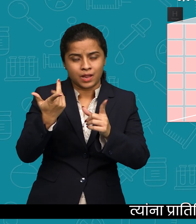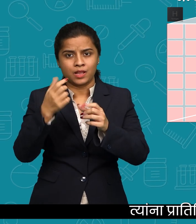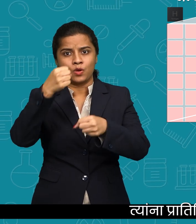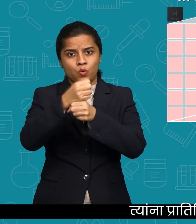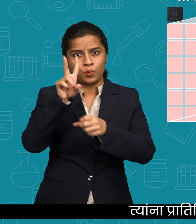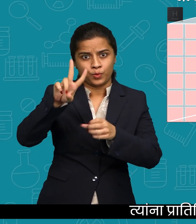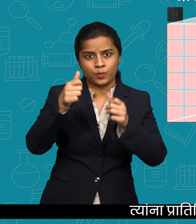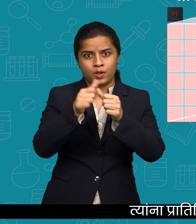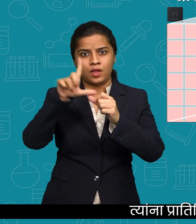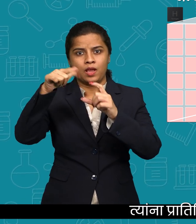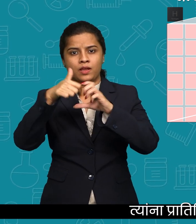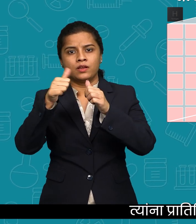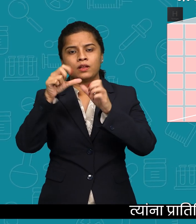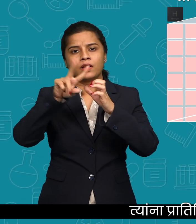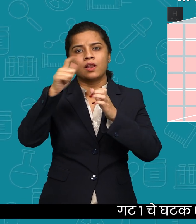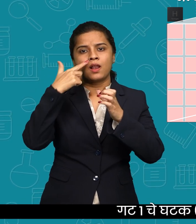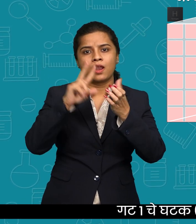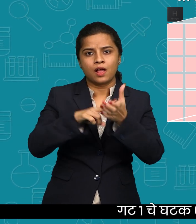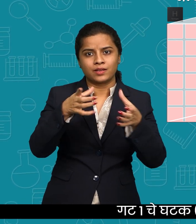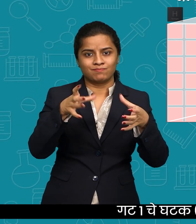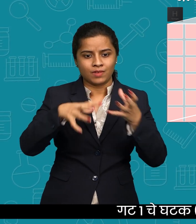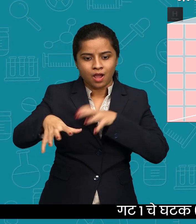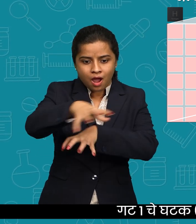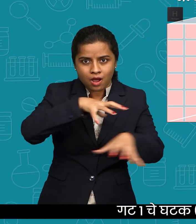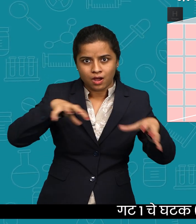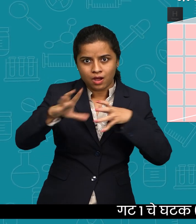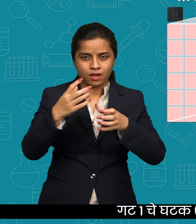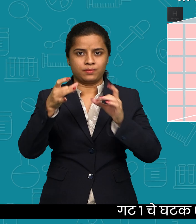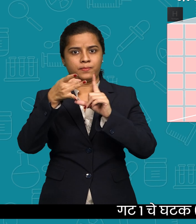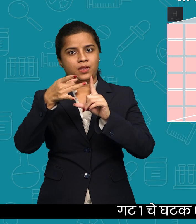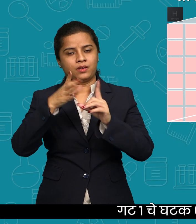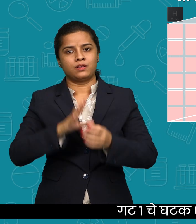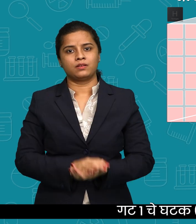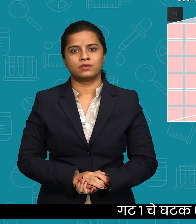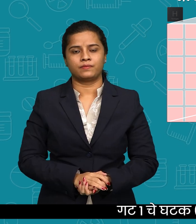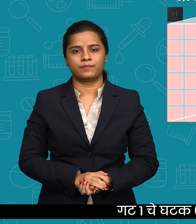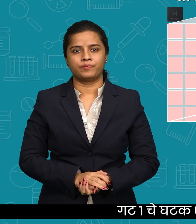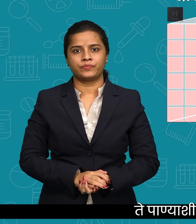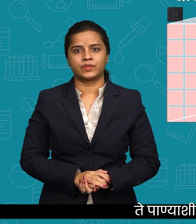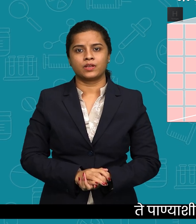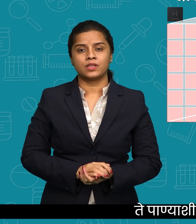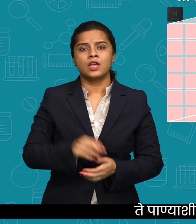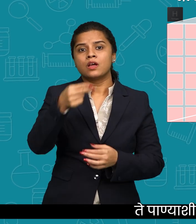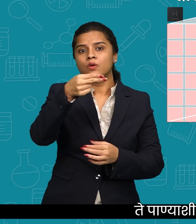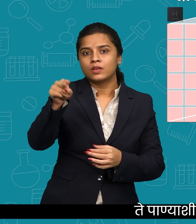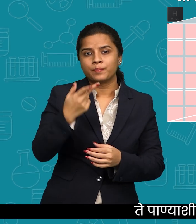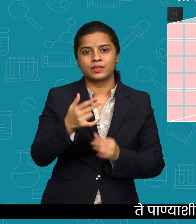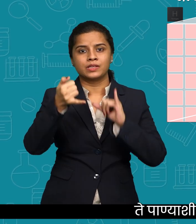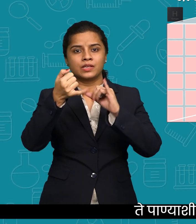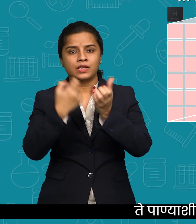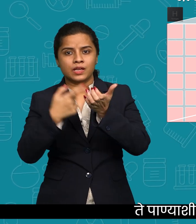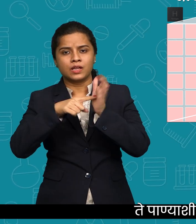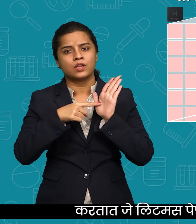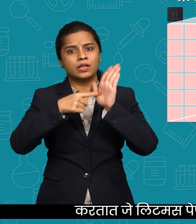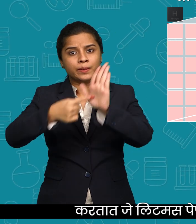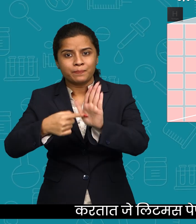त्यांना प्रातिनिधिक घटक असेही म्हणतात. गट 1 चे घटक हायड्रोजन वगळता धातू आहेत. ते पाण्याची प्रतिक्रिया देऊन